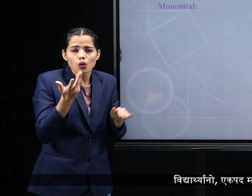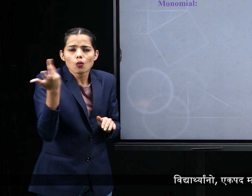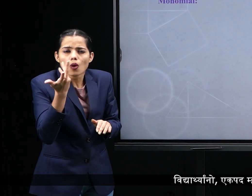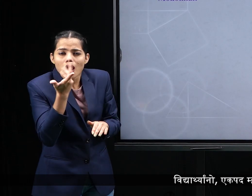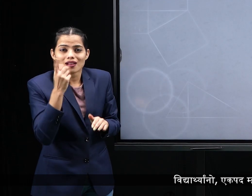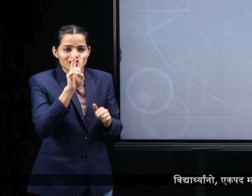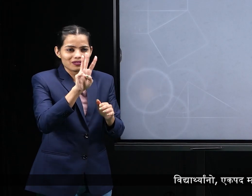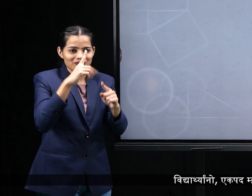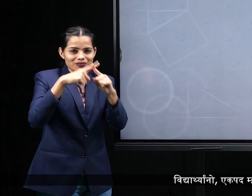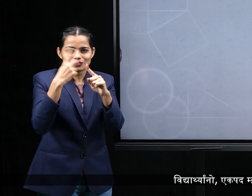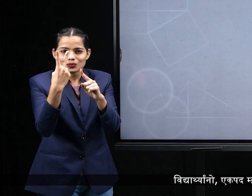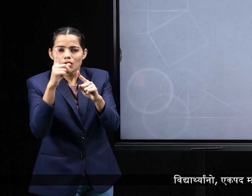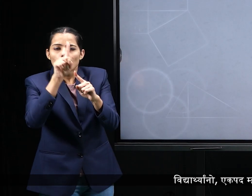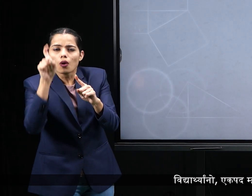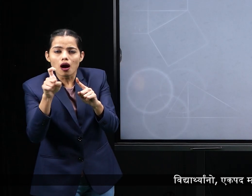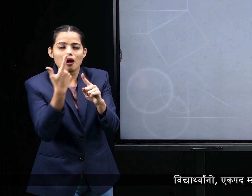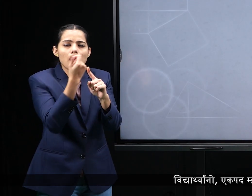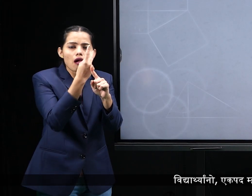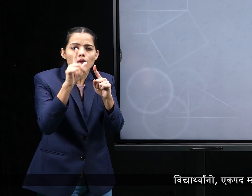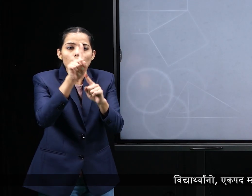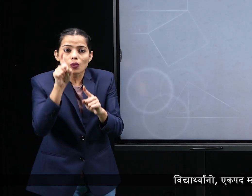विद्यार्थी, एकपद म्हणजे काय?